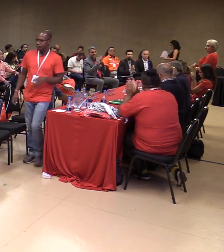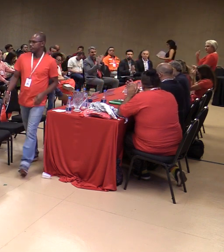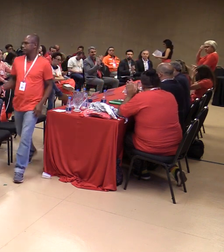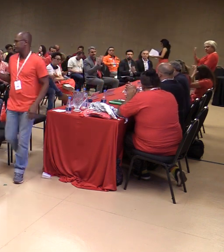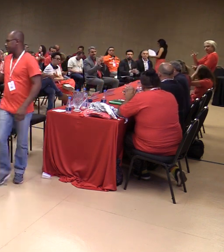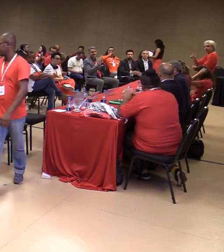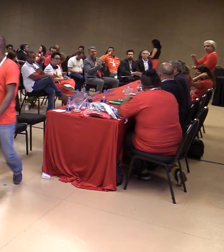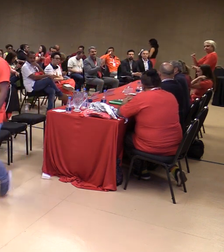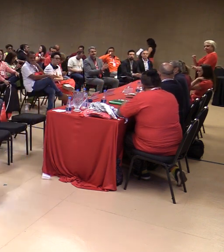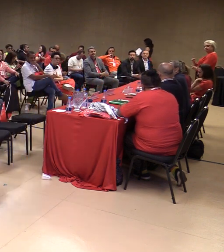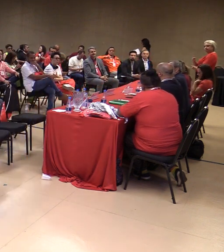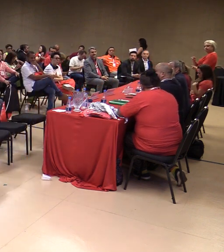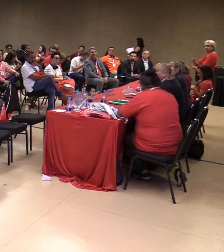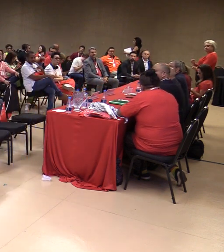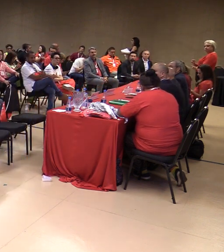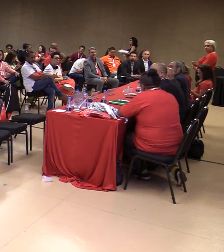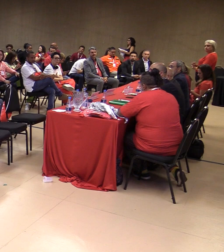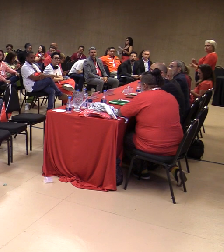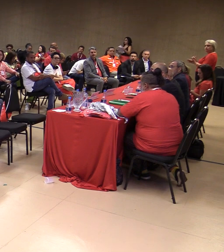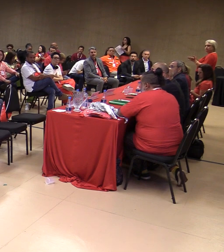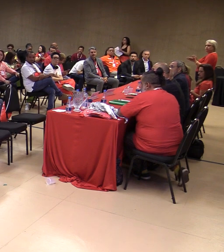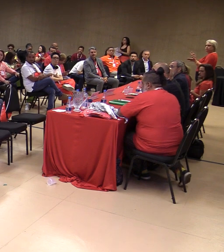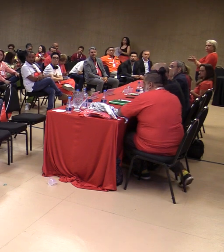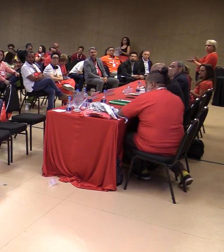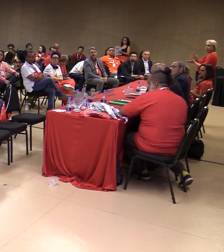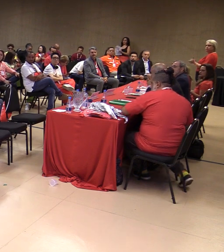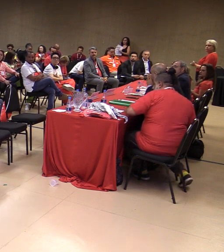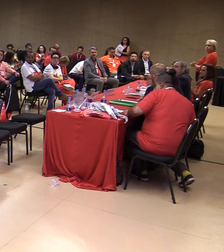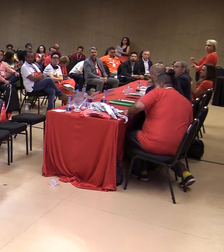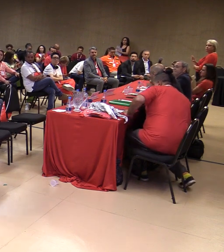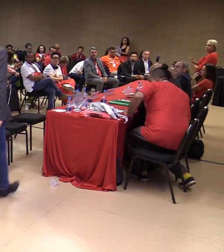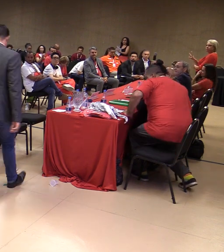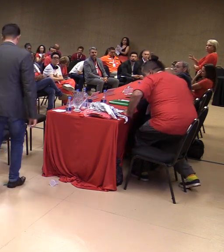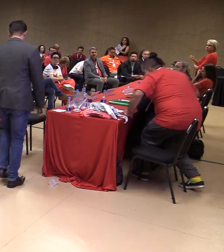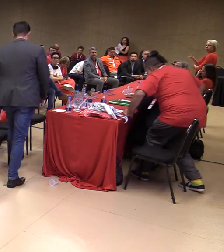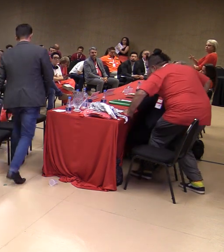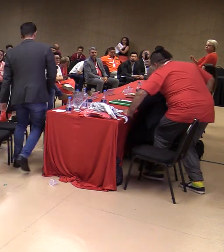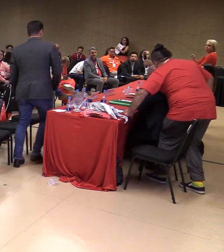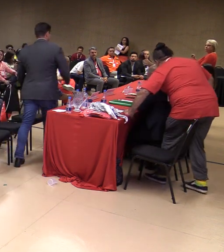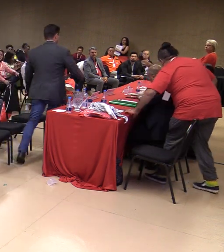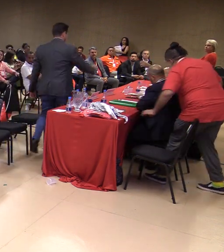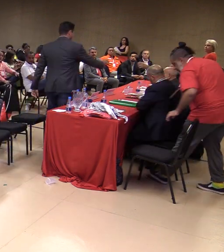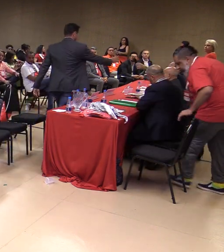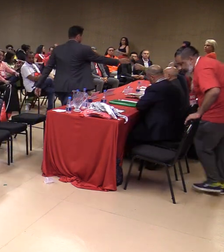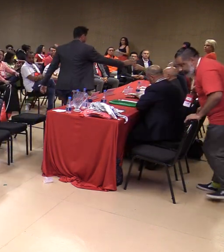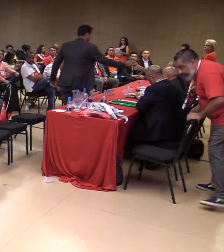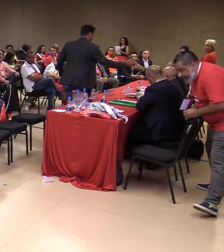Obrigado, Luiz. Último inscrito é o companheiro William.